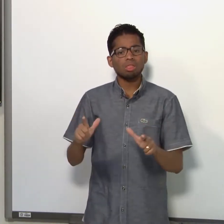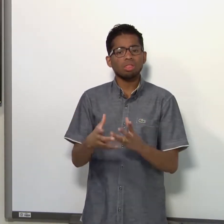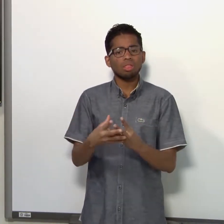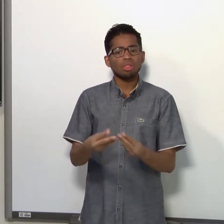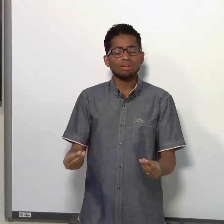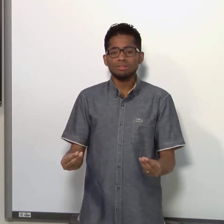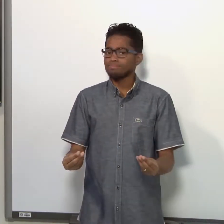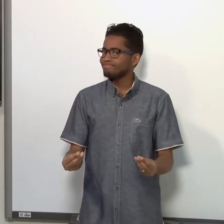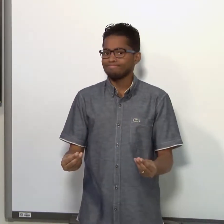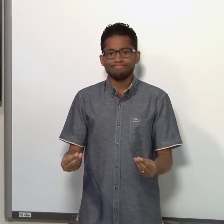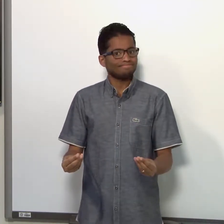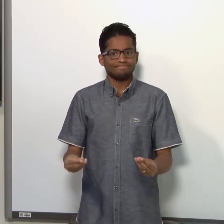língua não desapareceu.